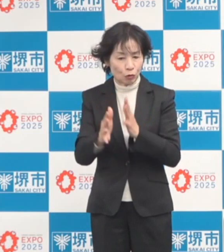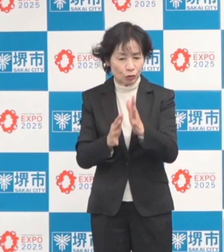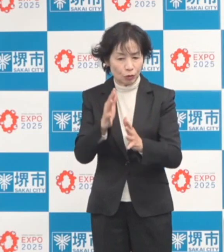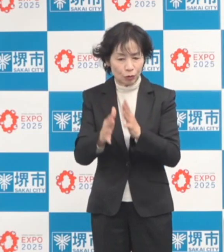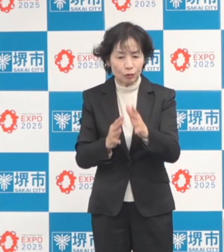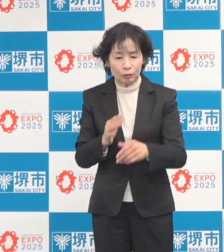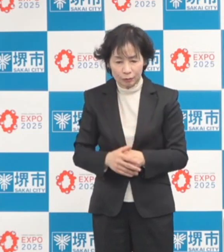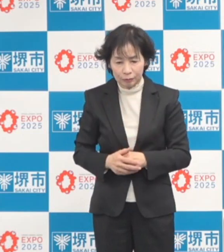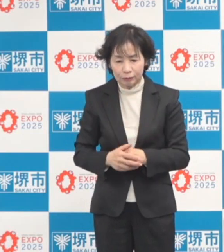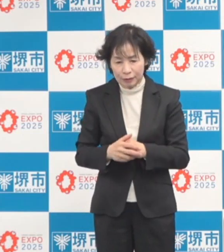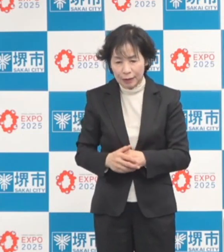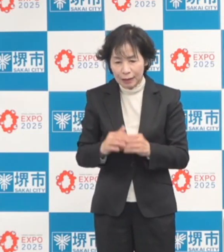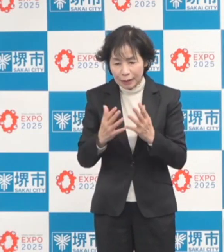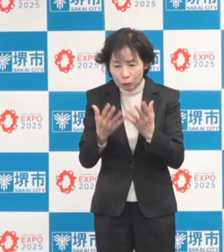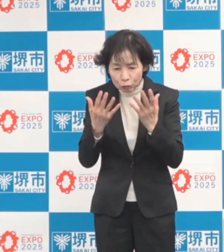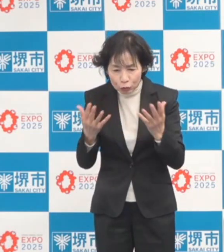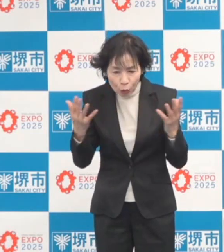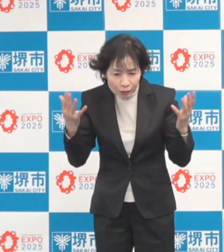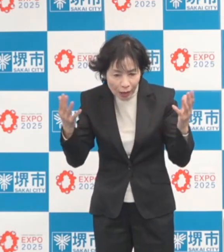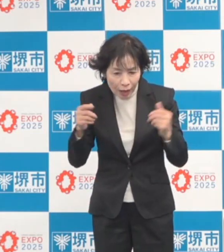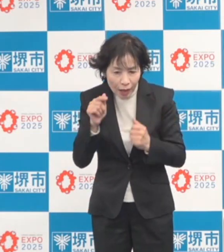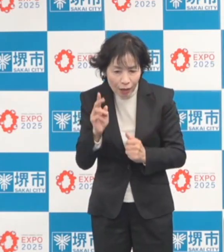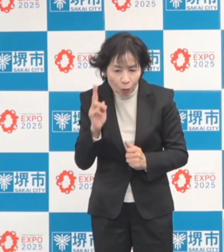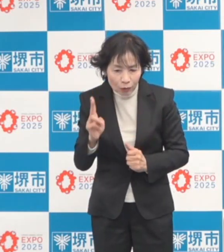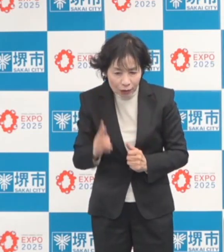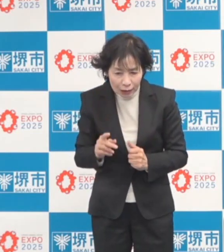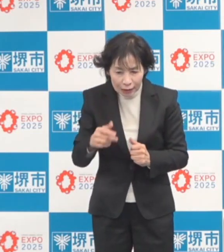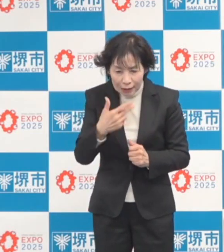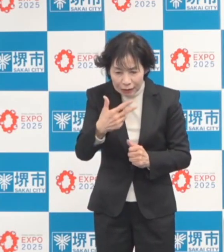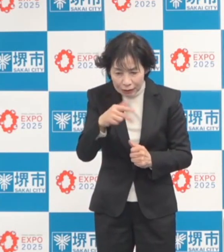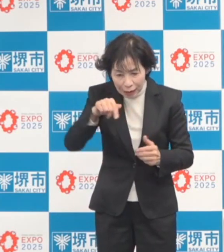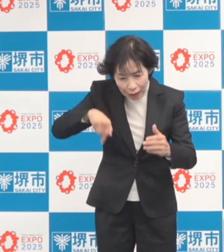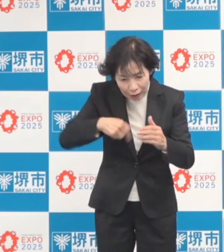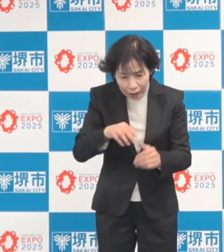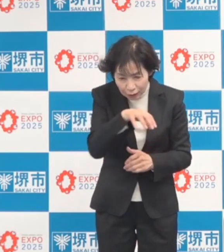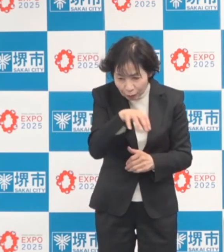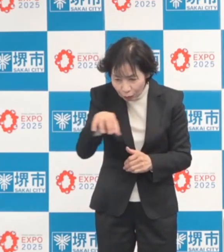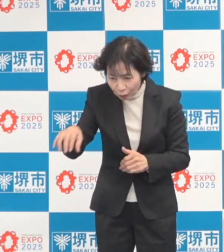上や機運醸成のため、市内各所でのパネル展や